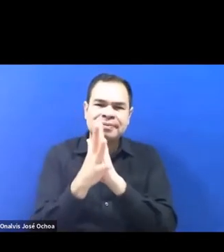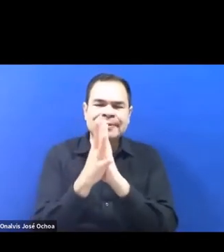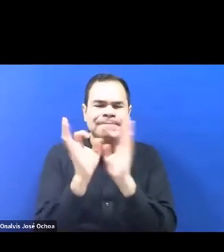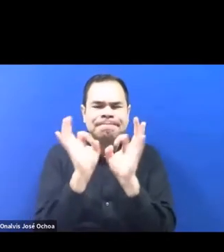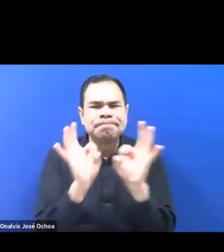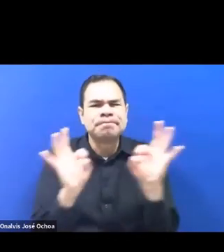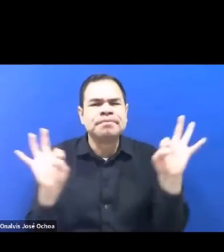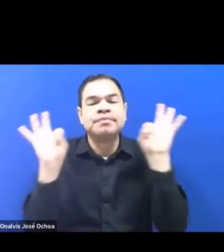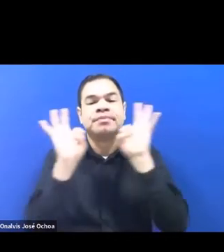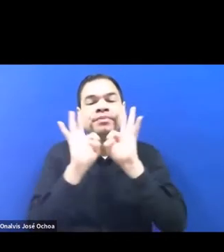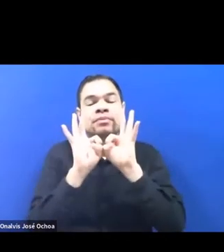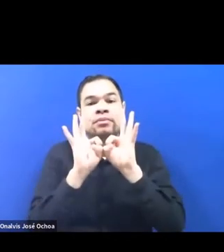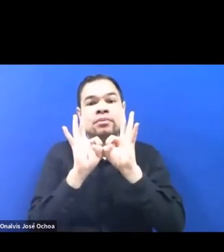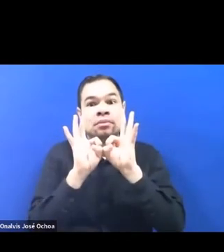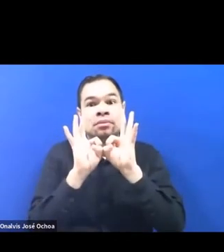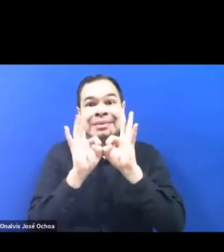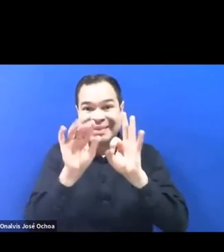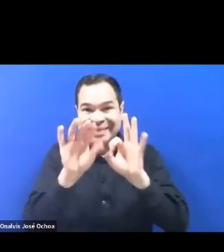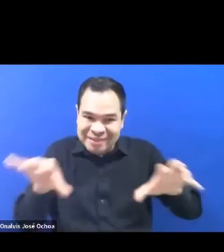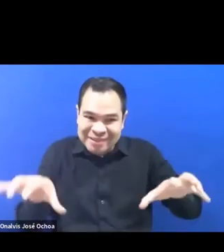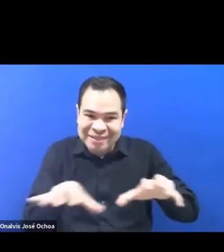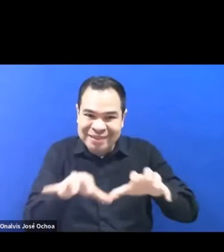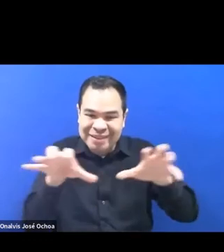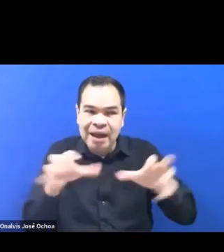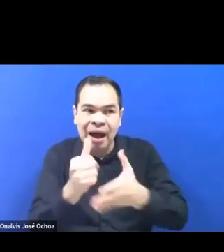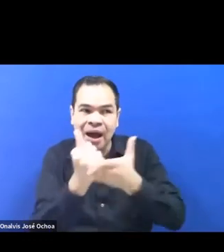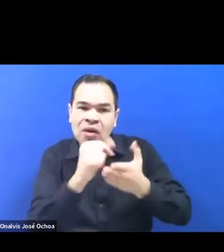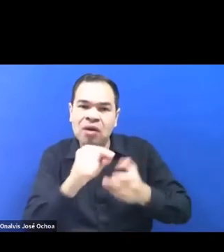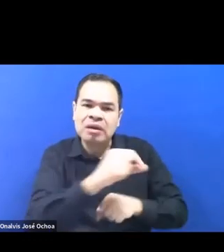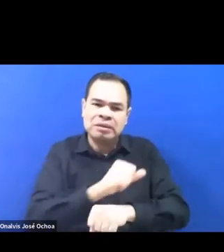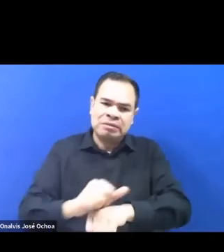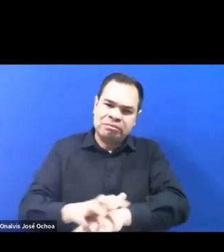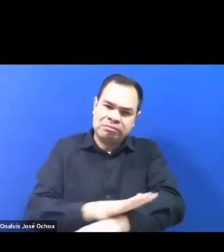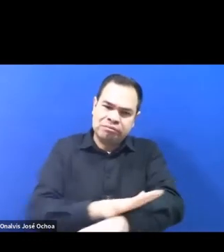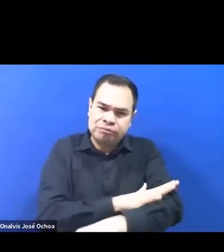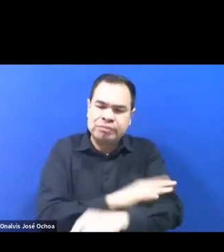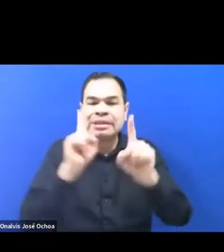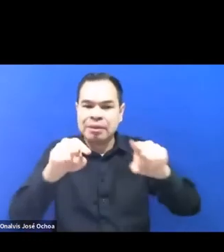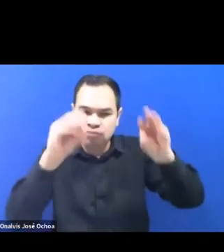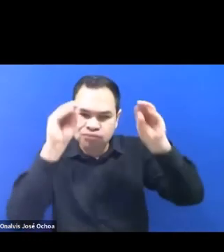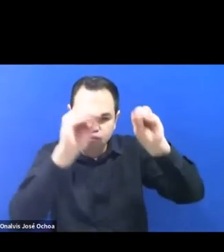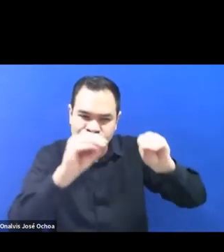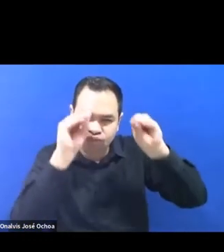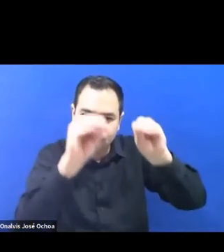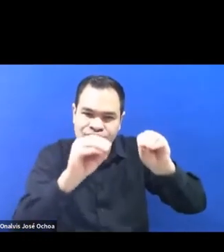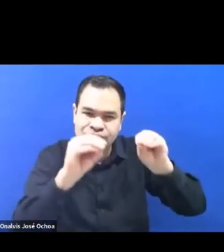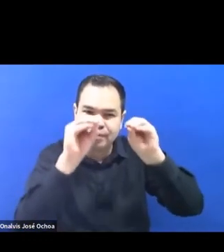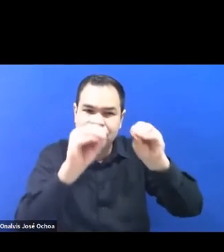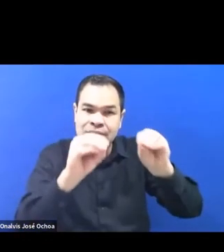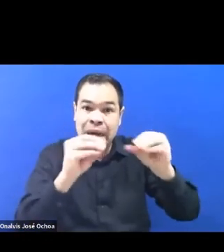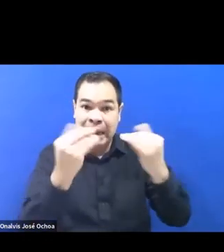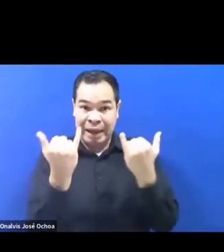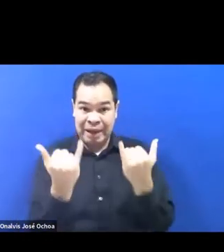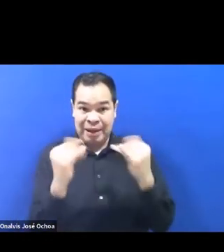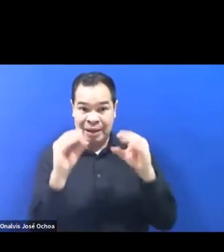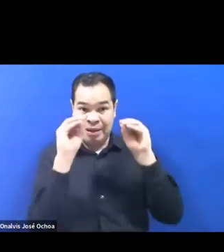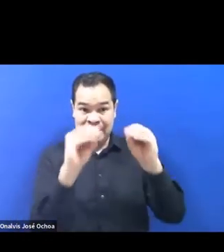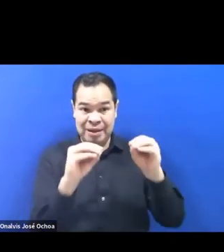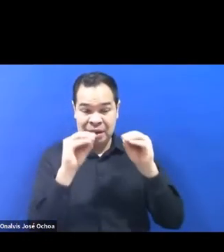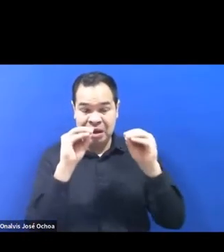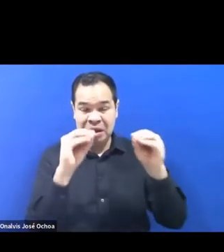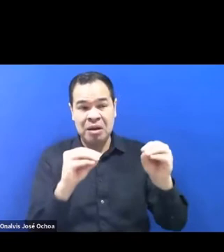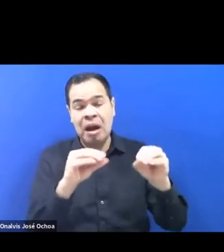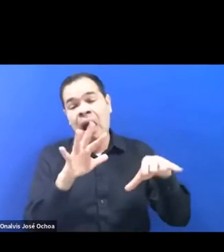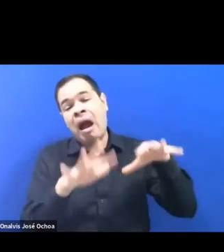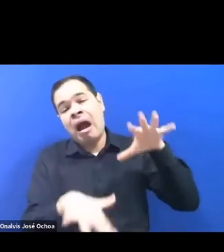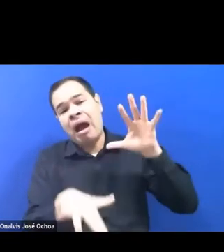de este tipo de actividades de sensibilización y de formación que estamos realizando no de manera aislada, sino de